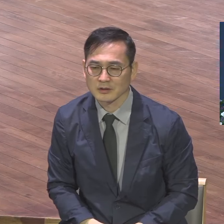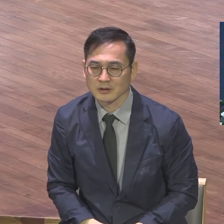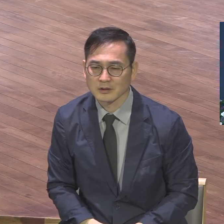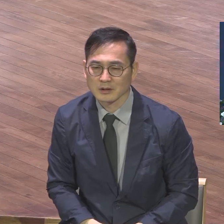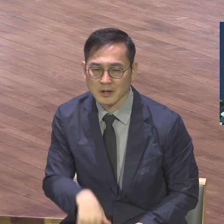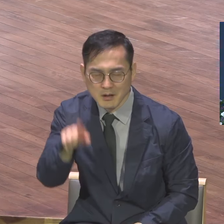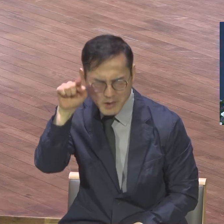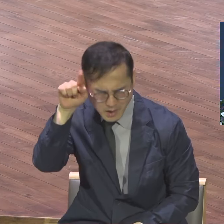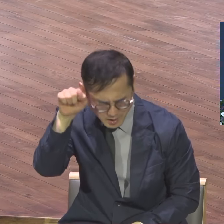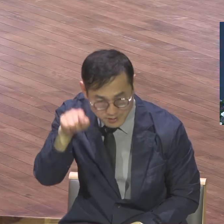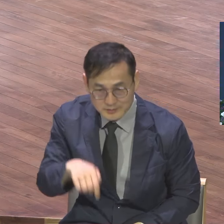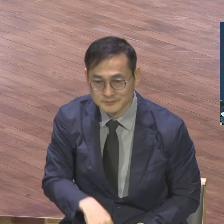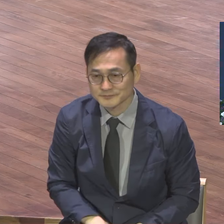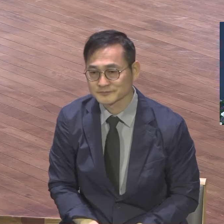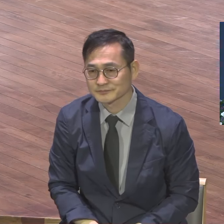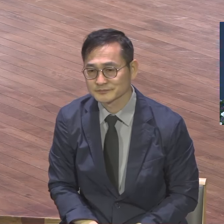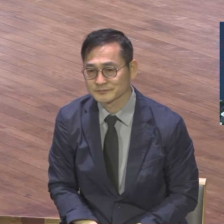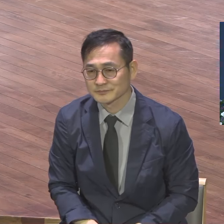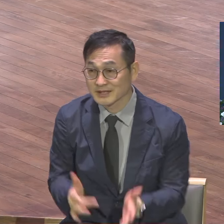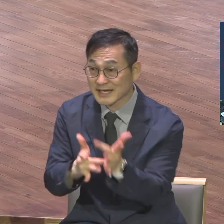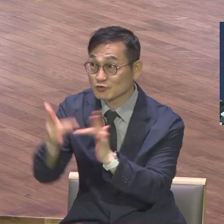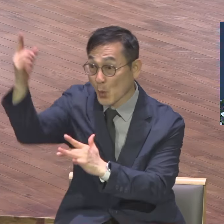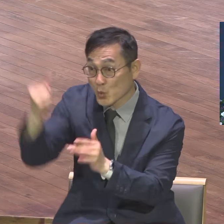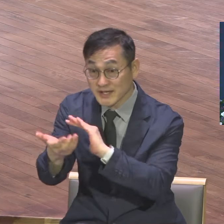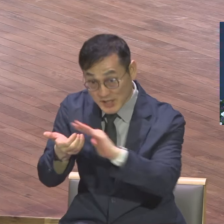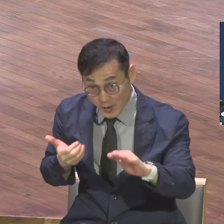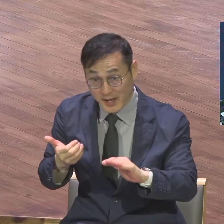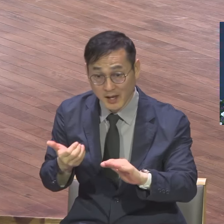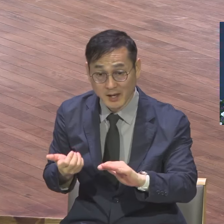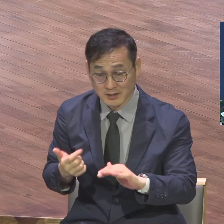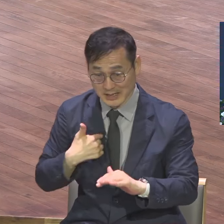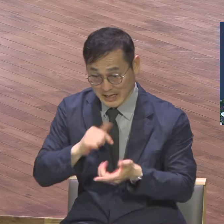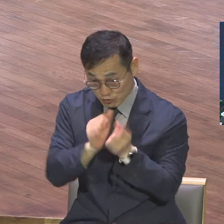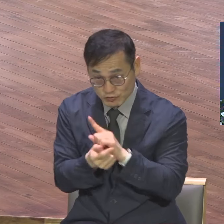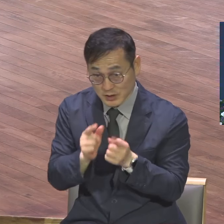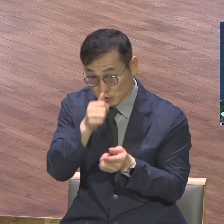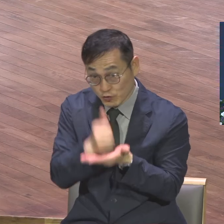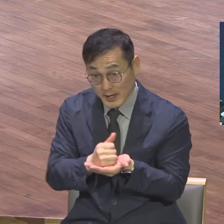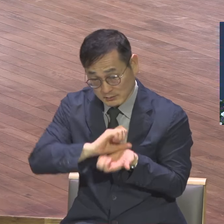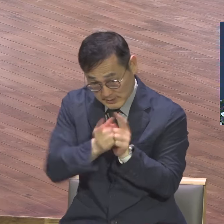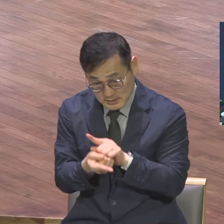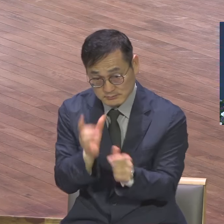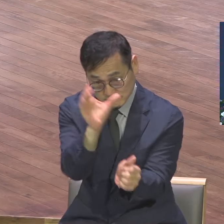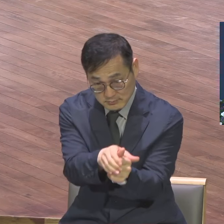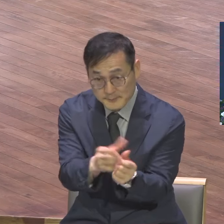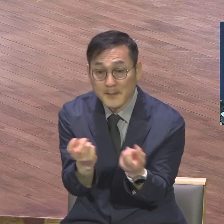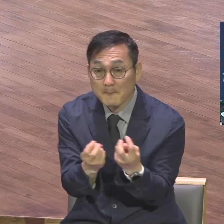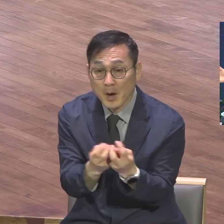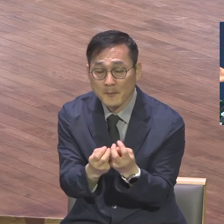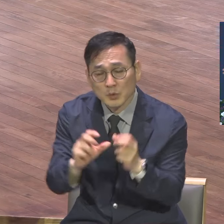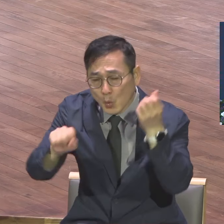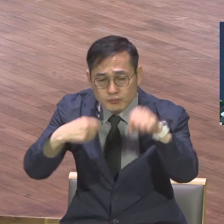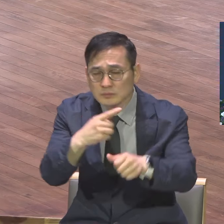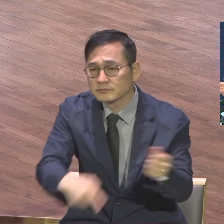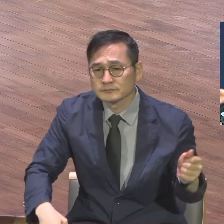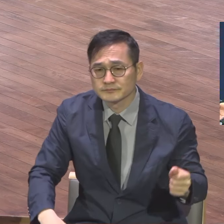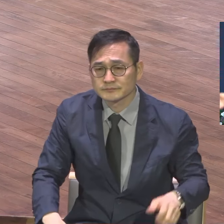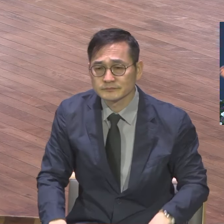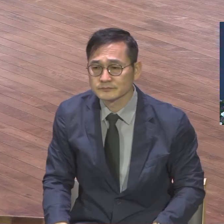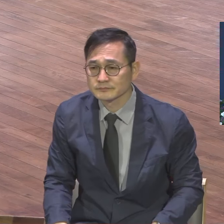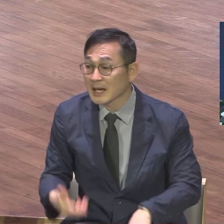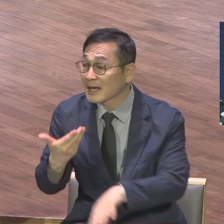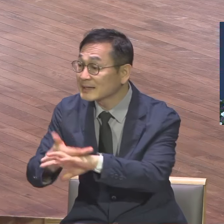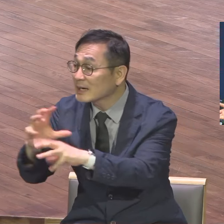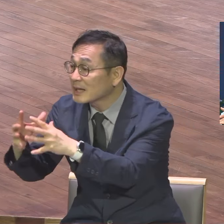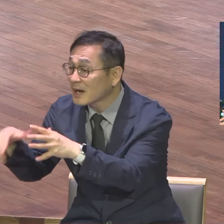예수님 오시기 전에 죄 용서 방법이 받는 방법이 그것밖에 없었어요. 그것도 이스라엘 백성만. 다른 민족들은 다 구원이